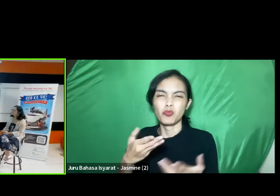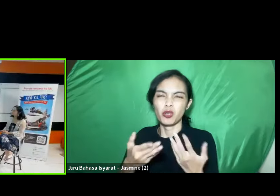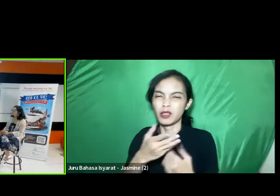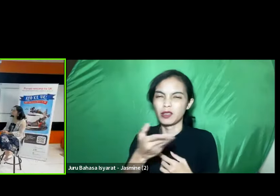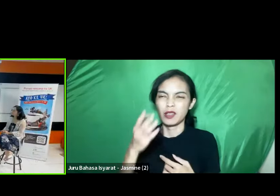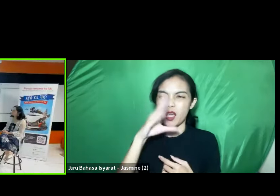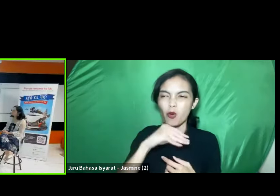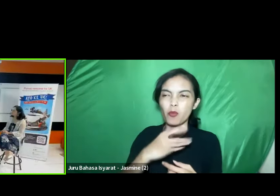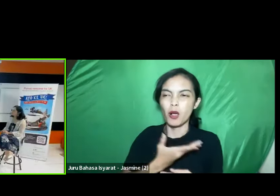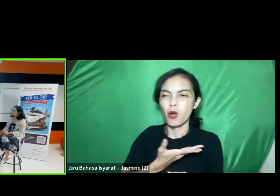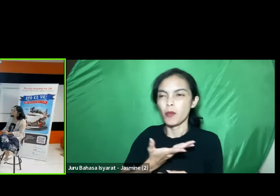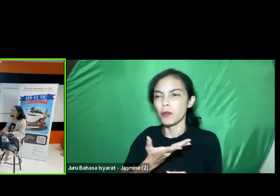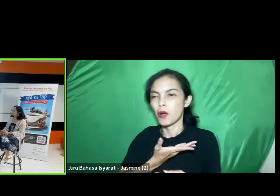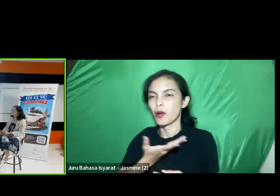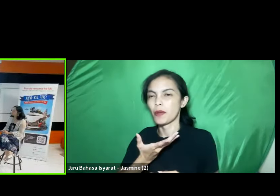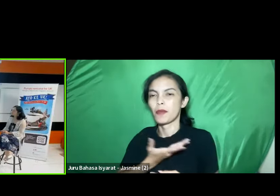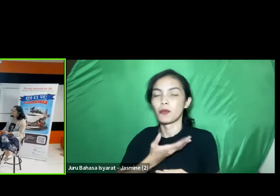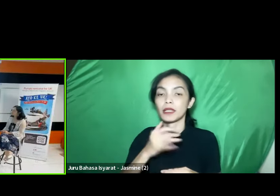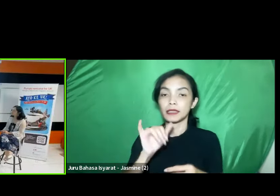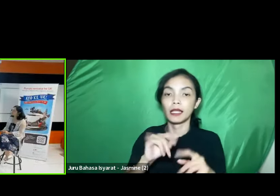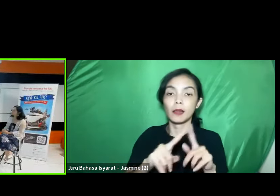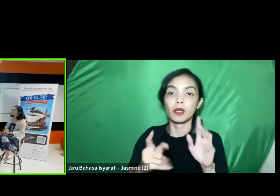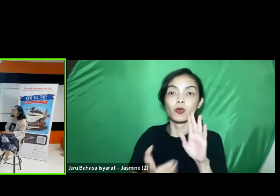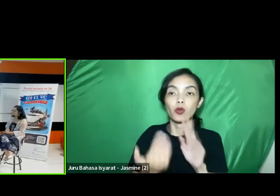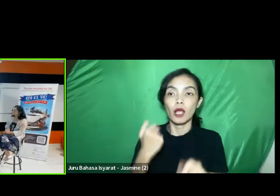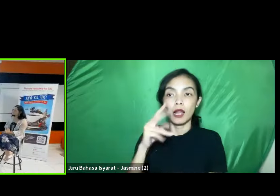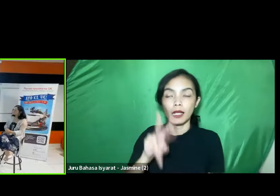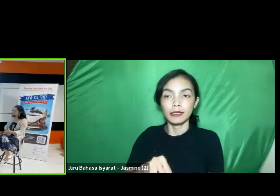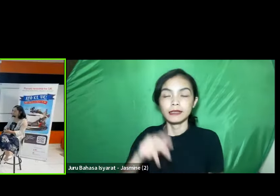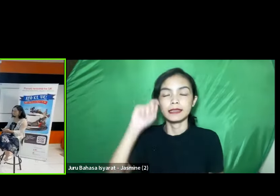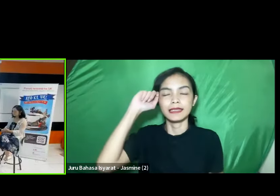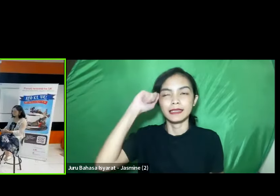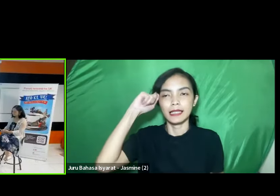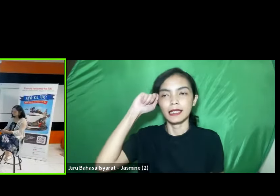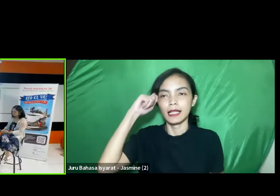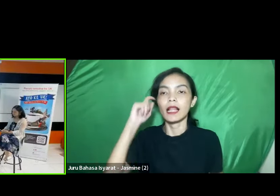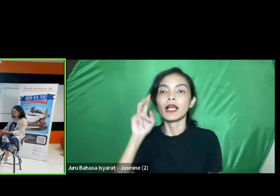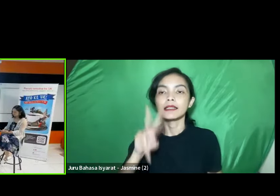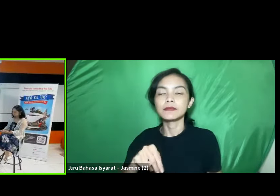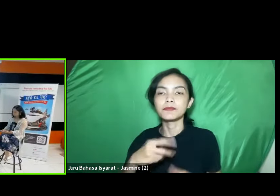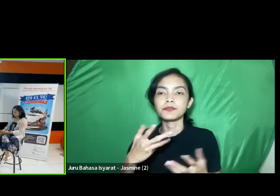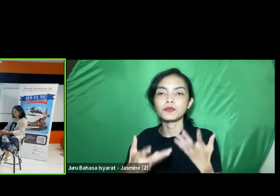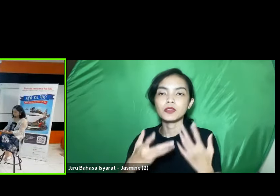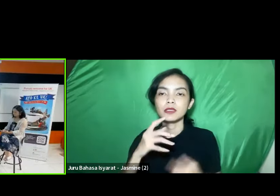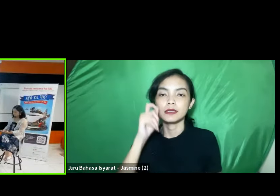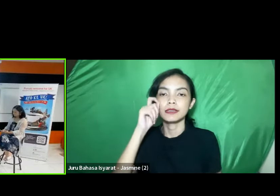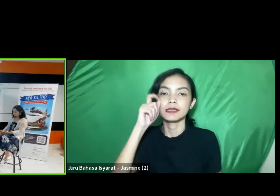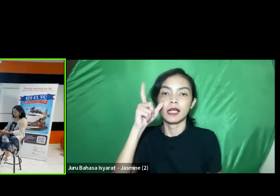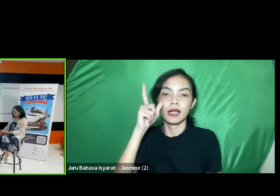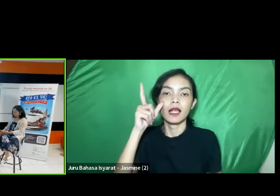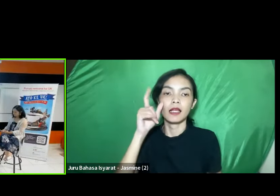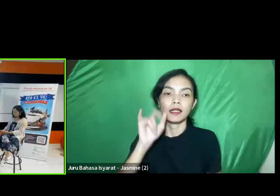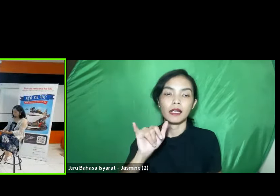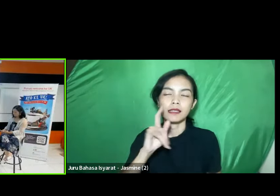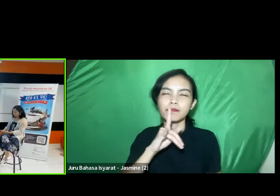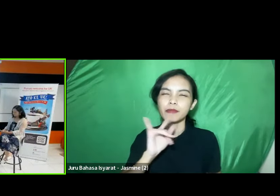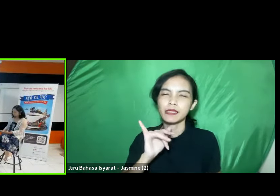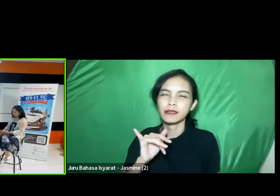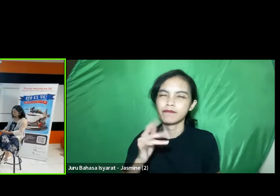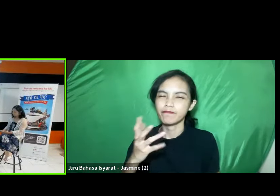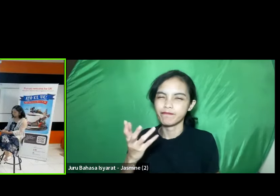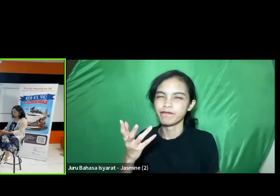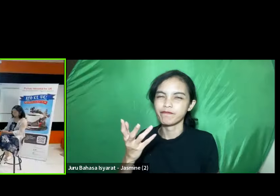maunya apa gitu Tapi itu perlu di diulang lagi diingatkan mungkin juga secara sadar ada kayak